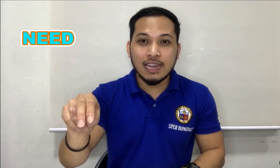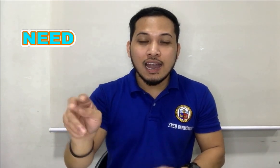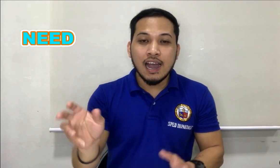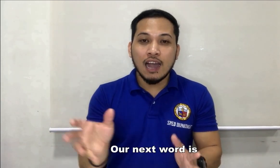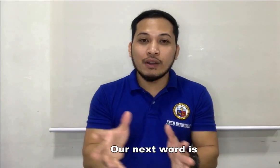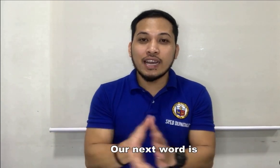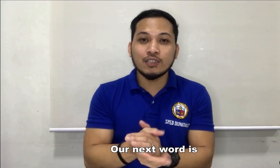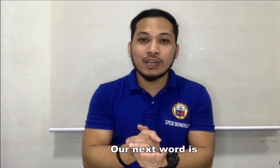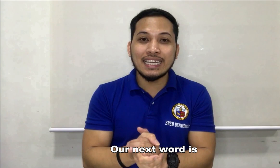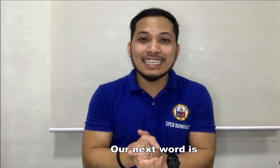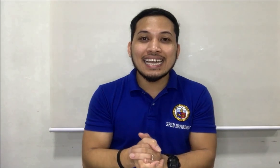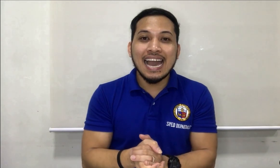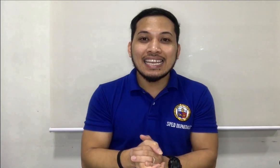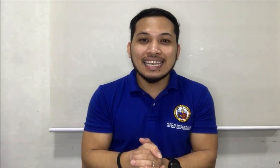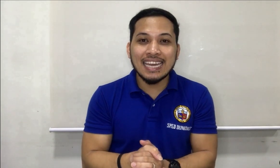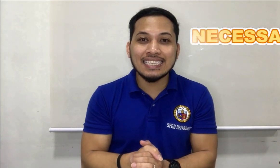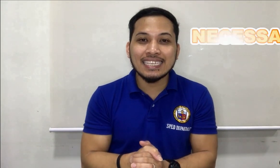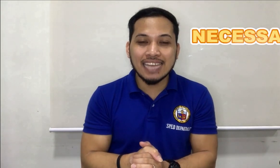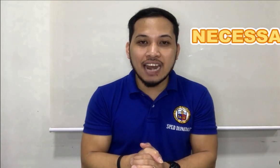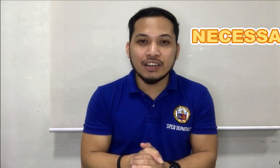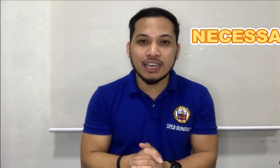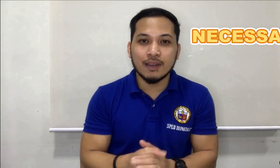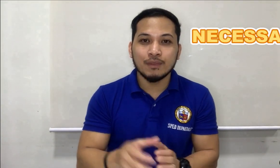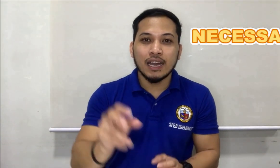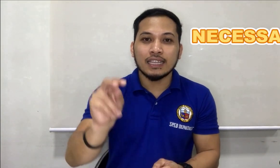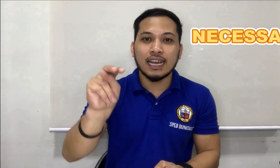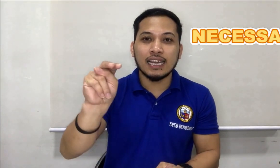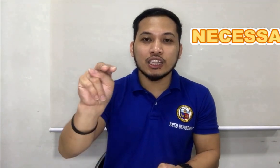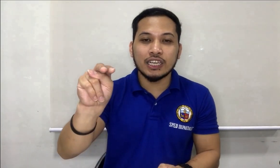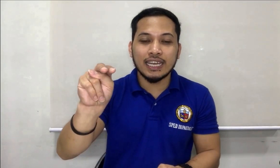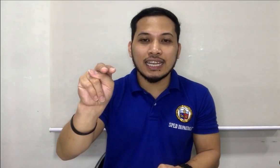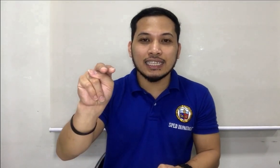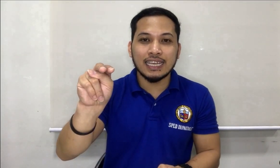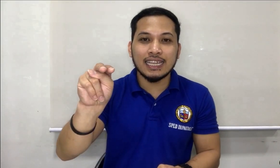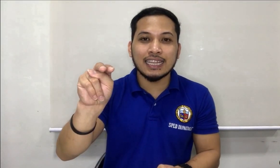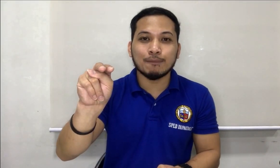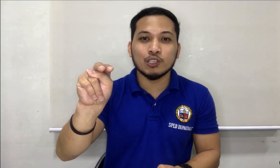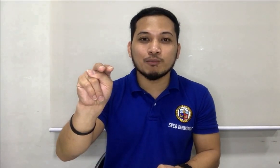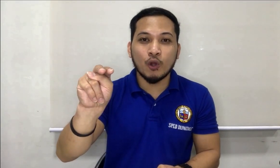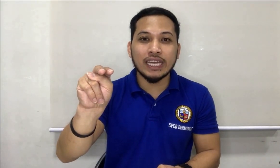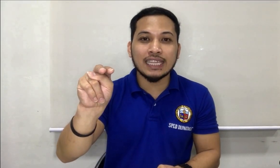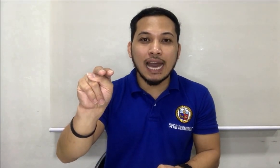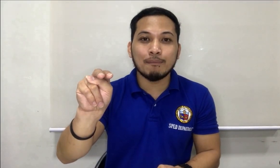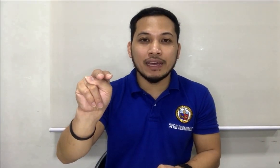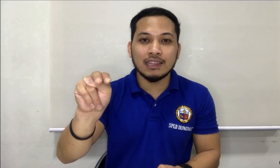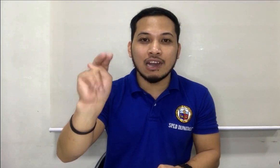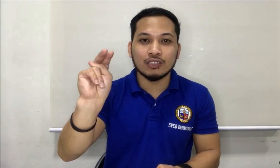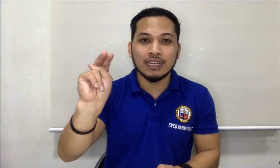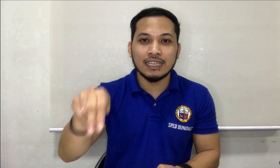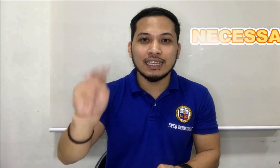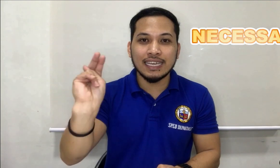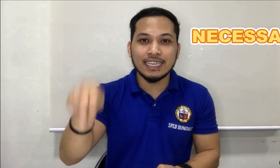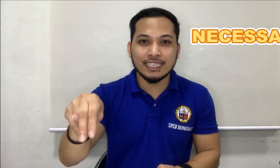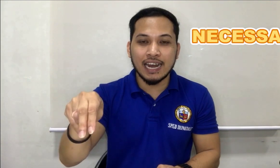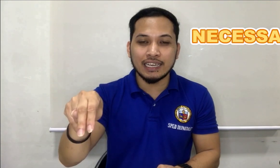Okay, our next word is necessary. Naka letter N lang din, tapos point up and down.